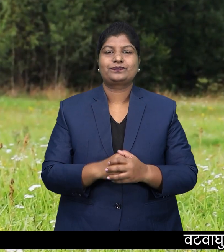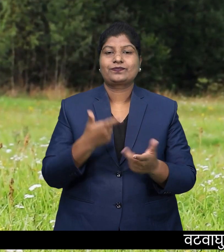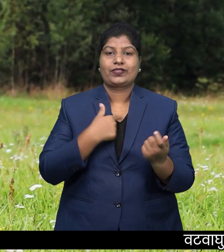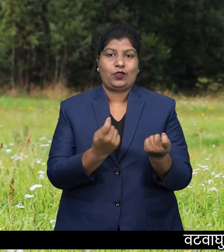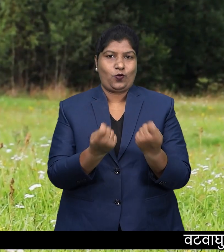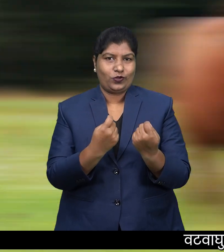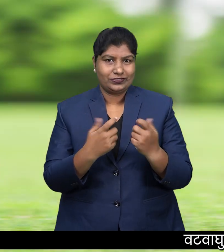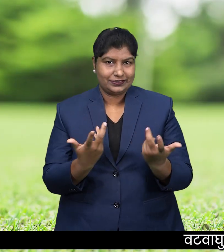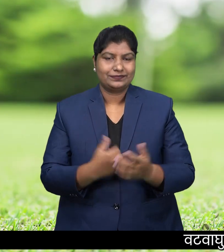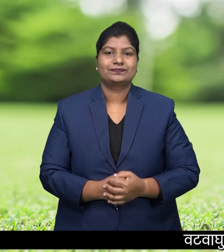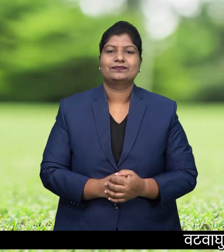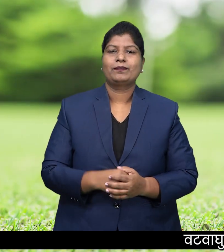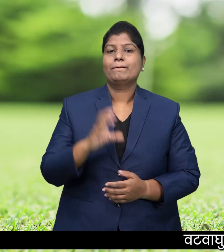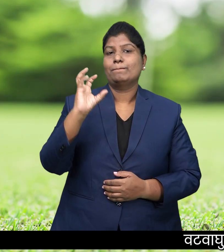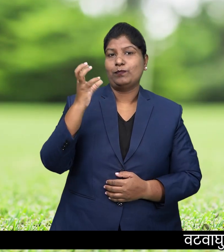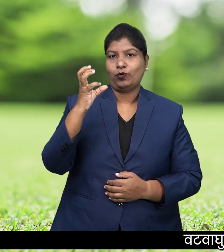वटवाघूळ, चालणारी ट्रेन,